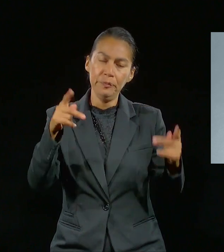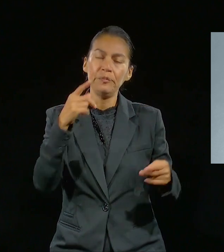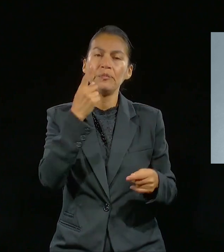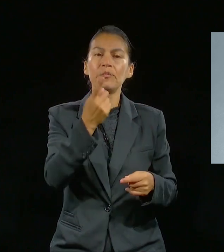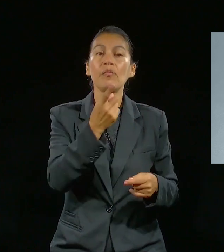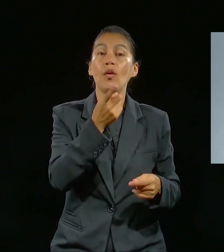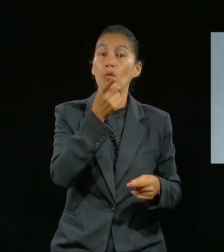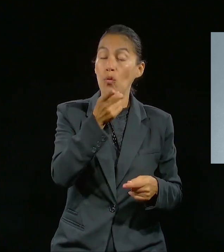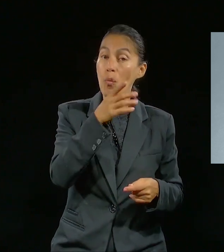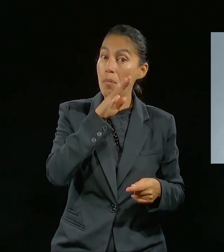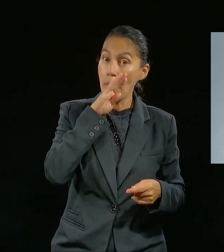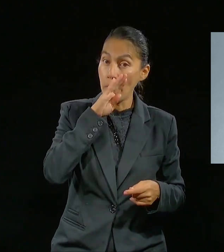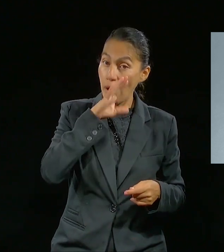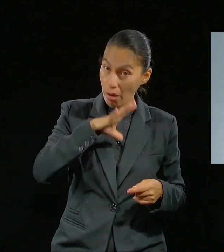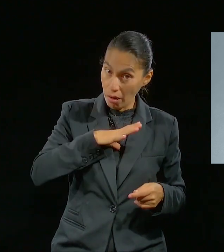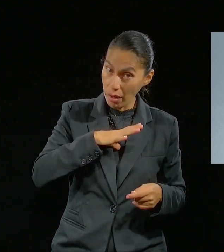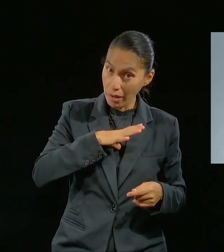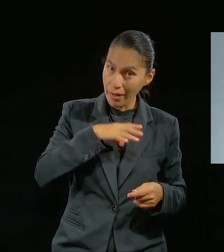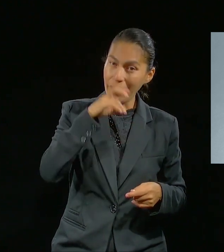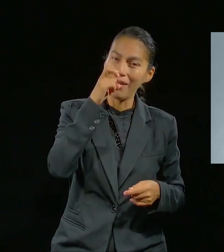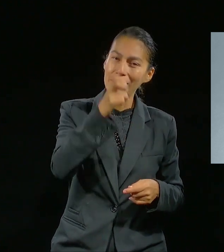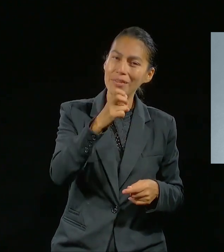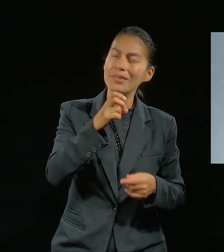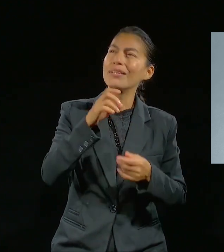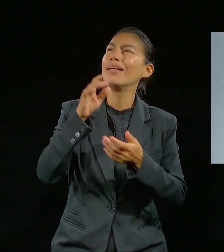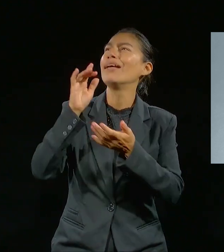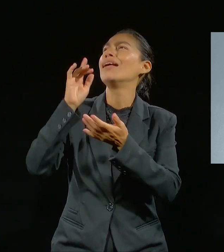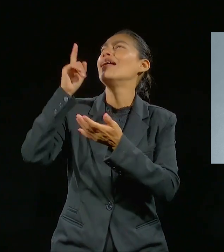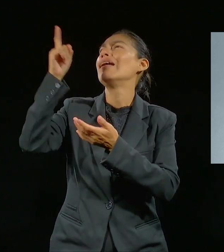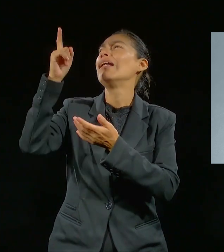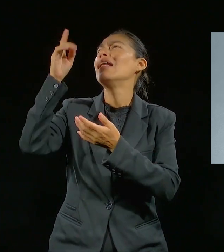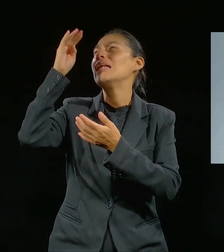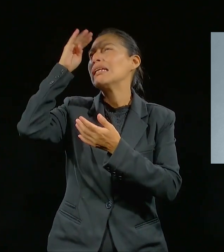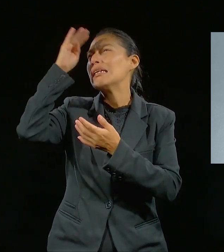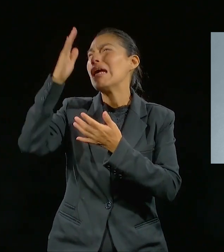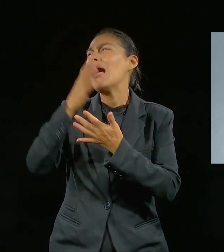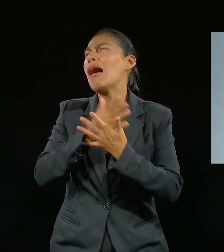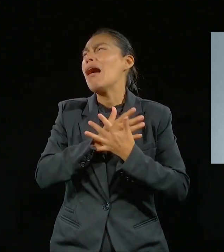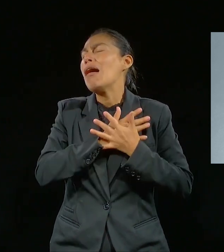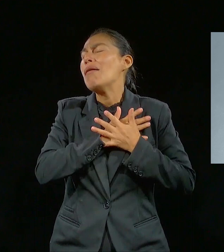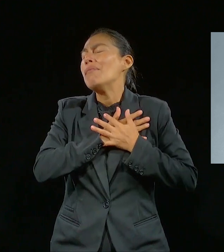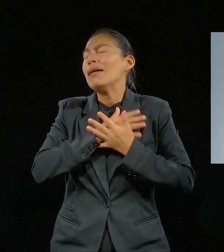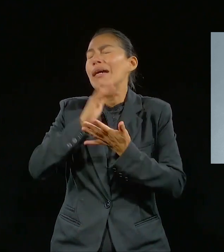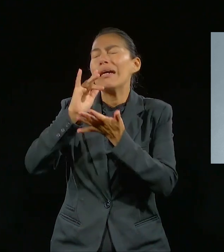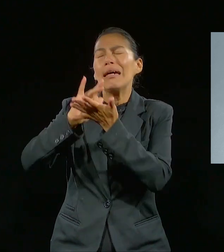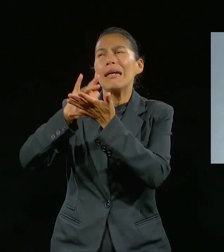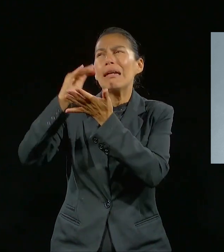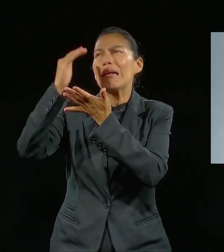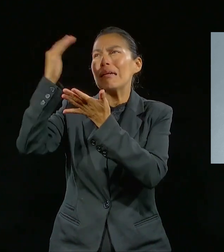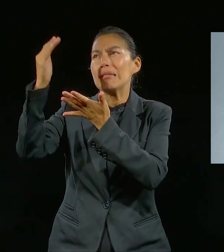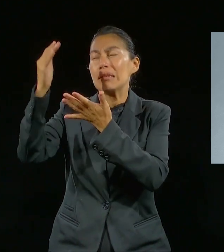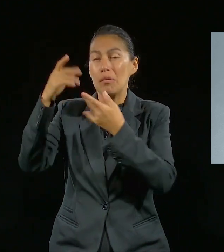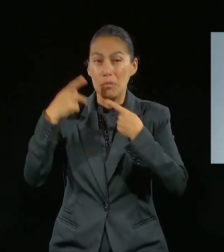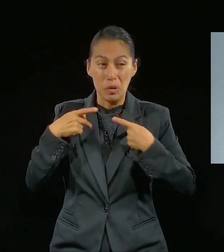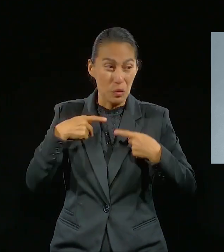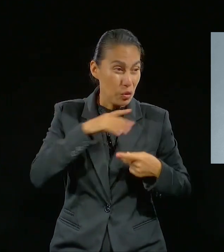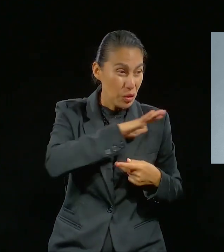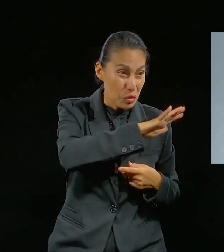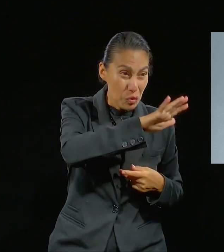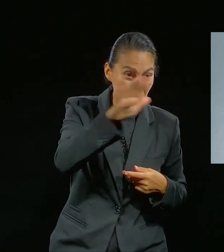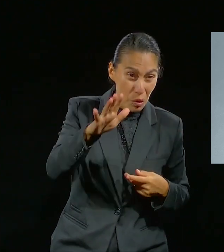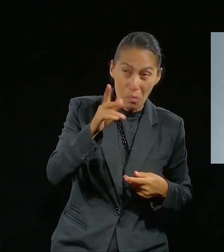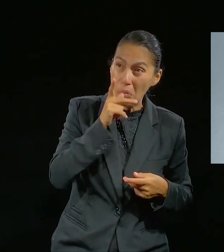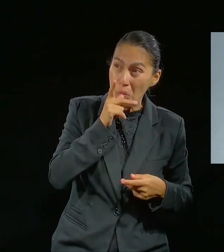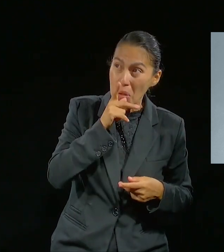dice el poema, da gracias al Señor que te ama tanto, que no todo mortal